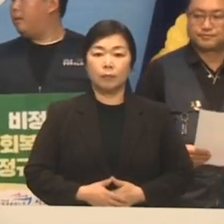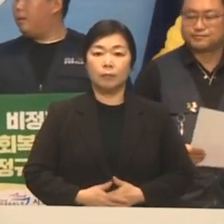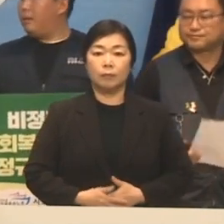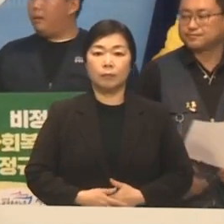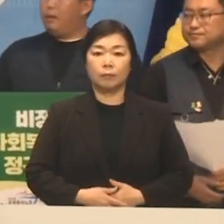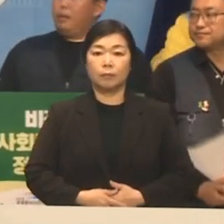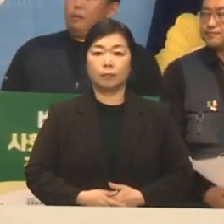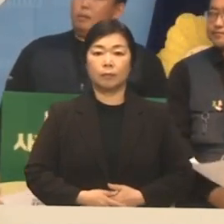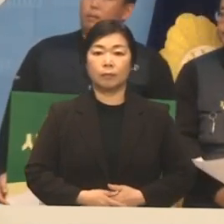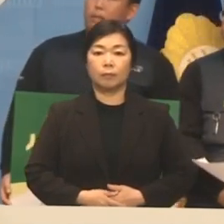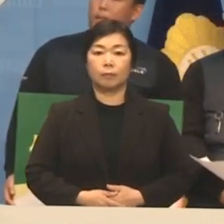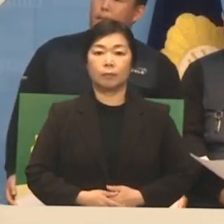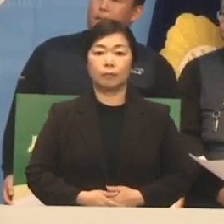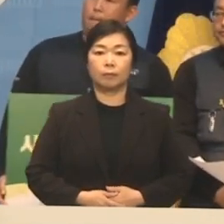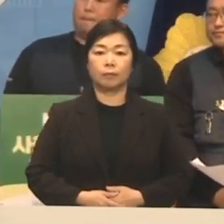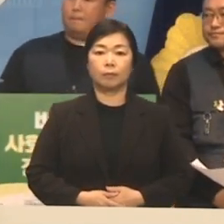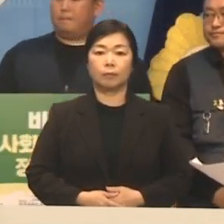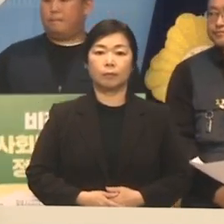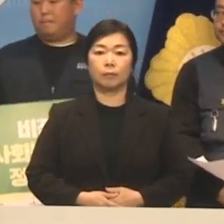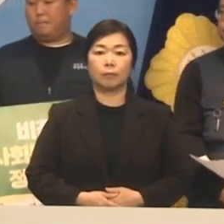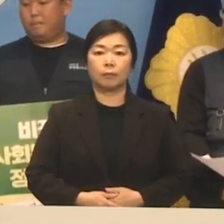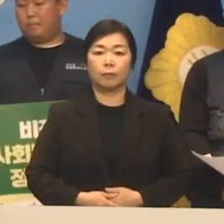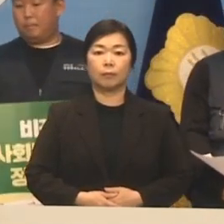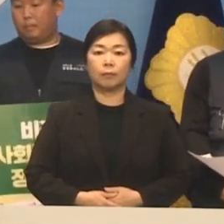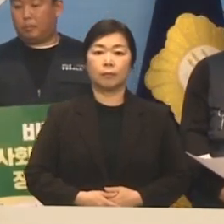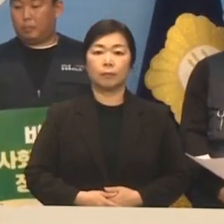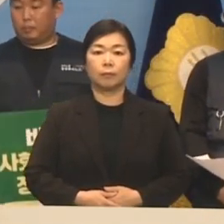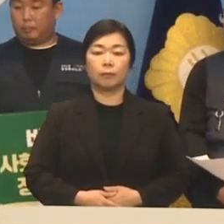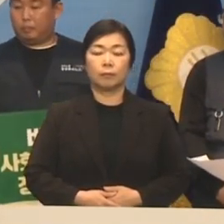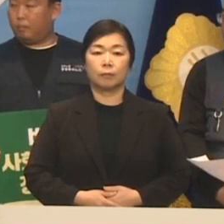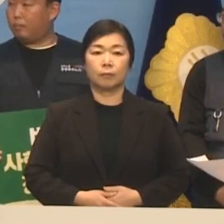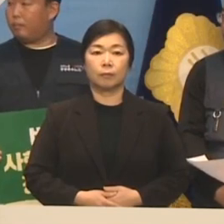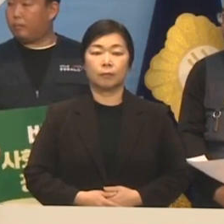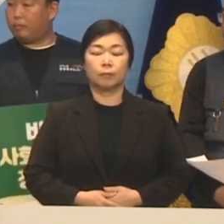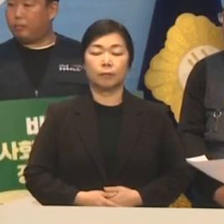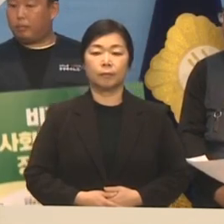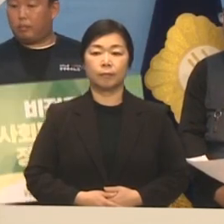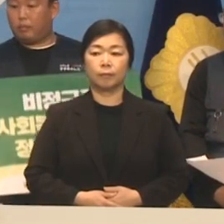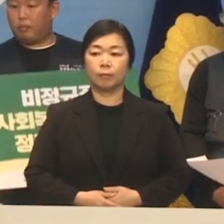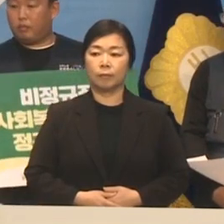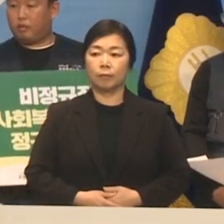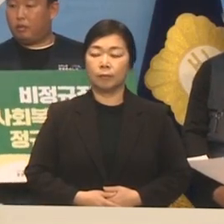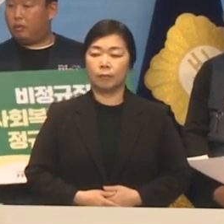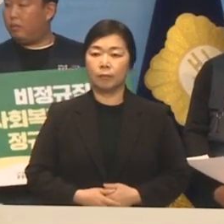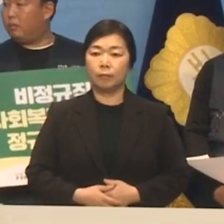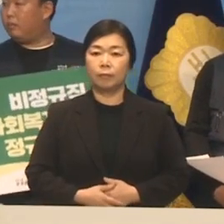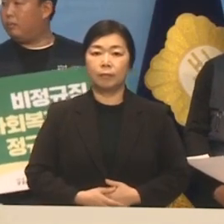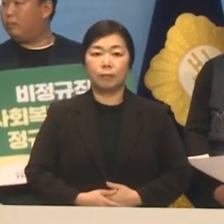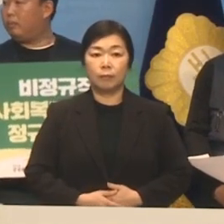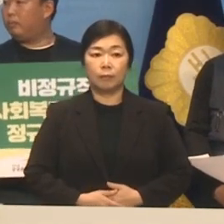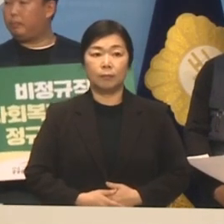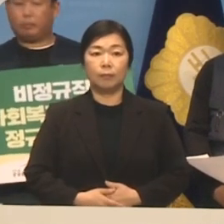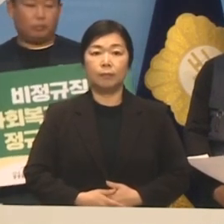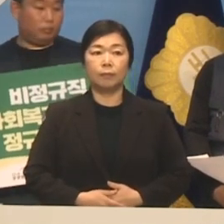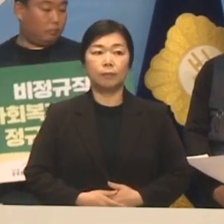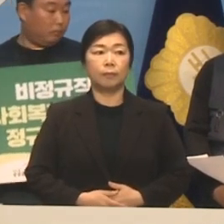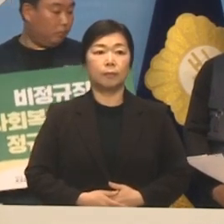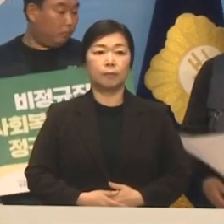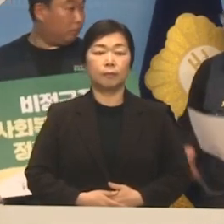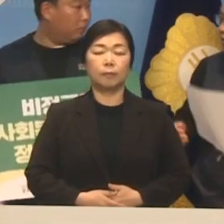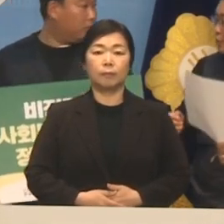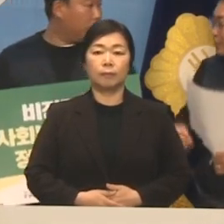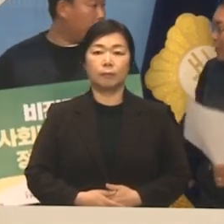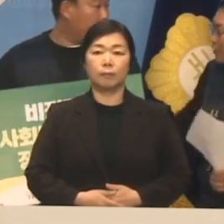발언할 때는 이제 가운데 오시고 이제 발언할 때는 안 들고 계신 분도 계시니까 이제 안 들고 계신